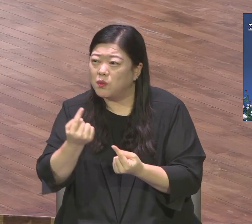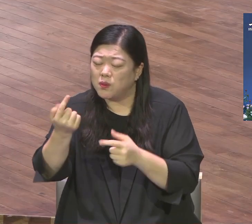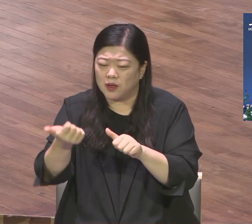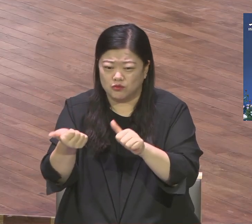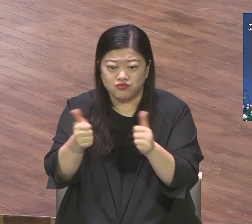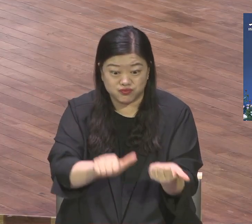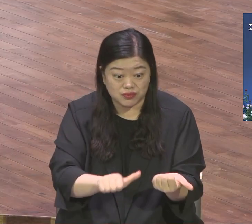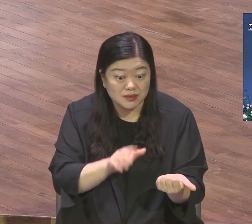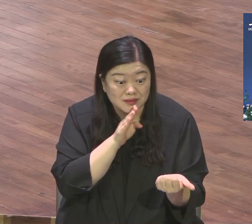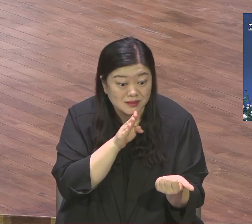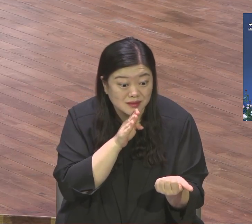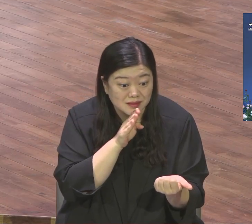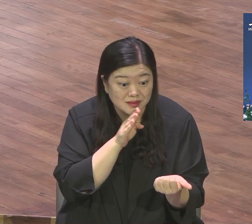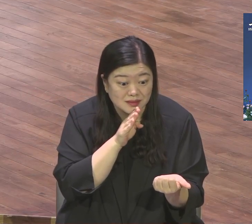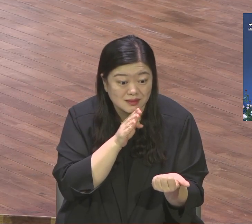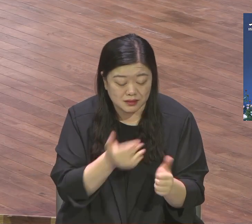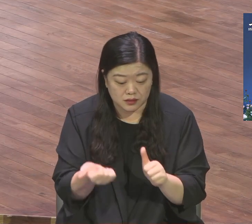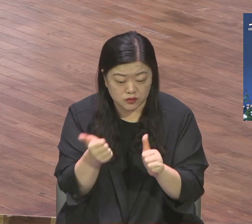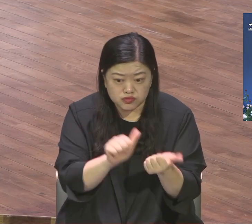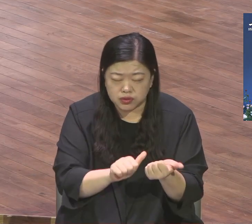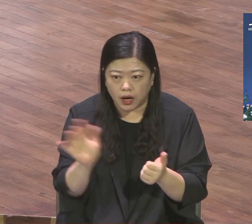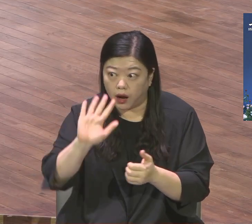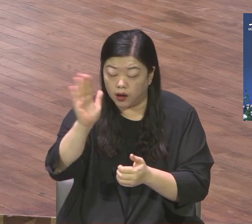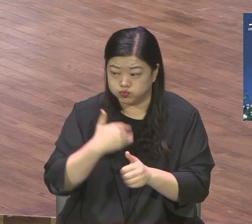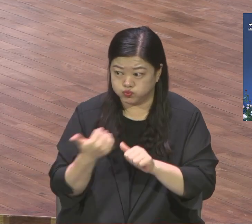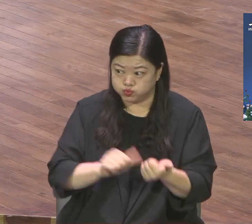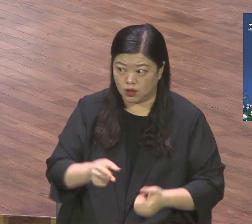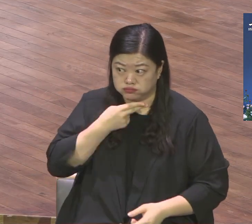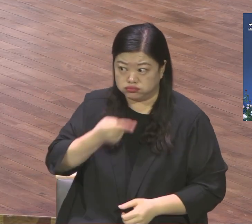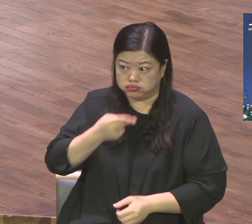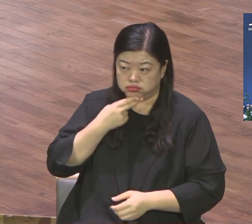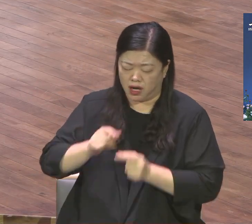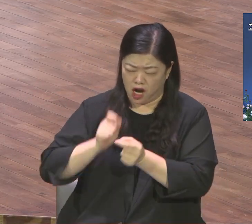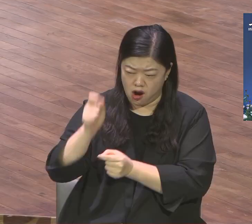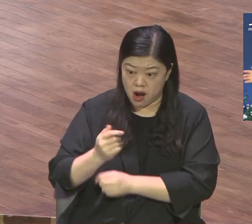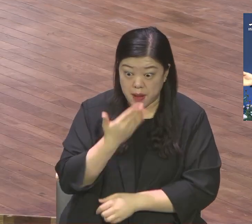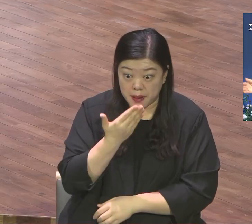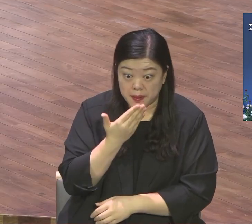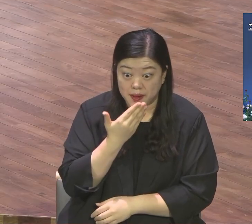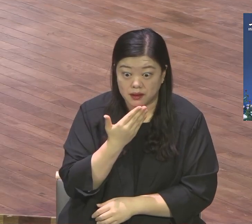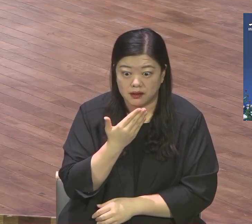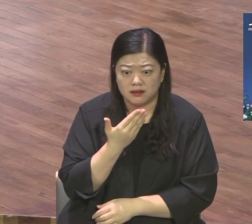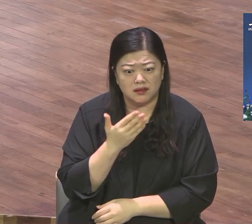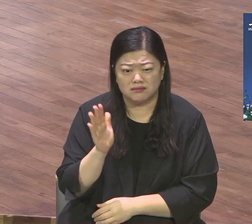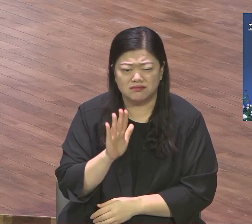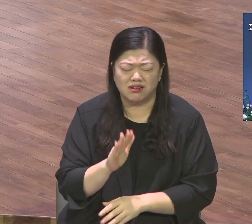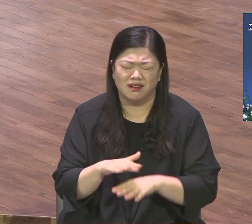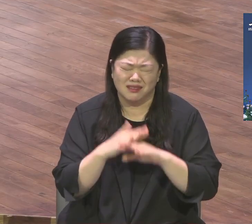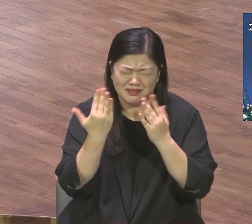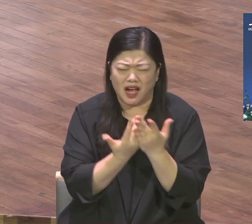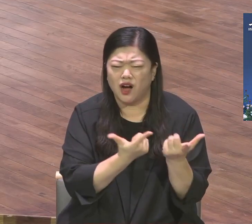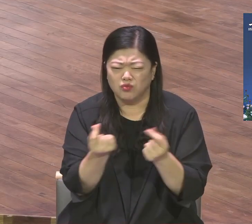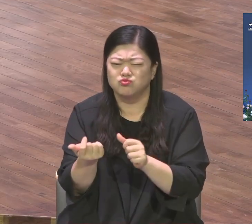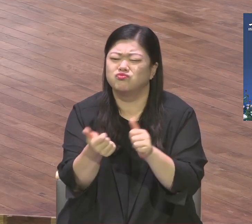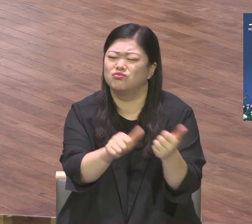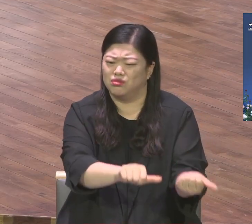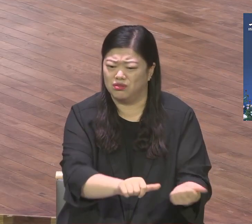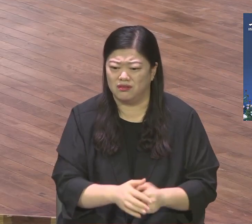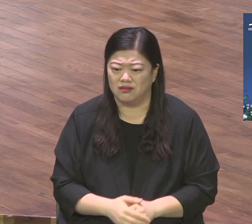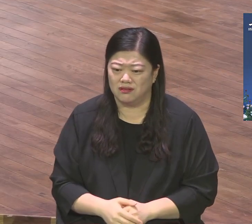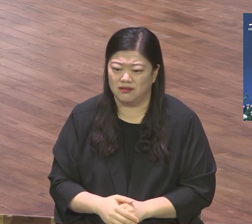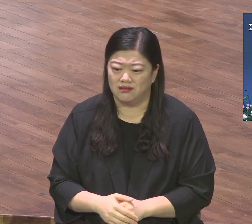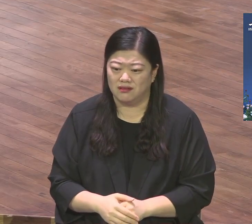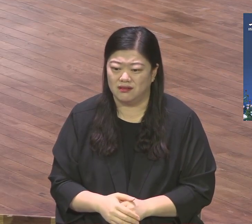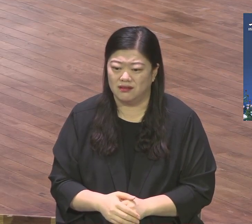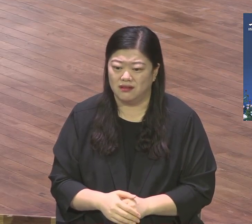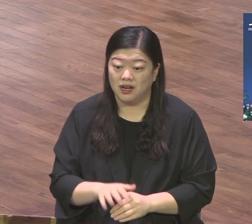것도 정한이 지요. 한 번 다 죽어요. 죽는데 불신자들은 죽으면 끝인 줄 알아. 자살도 해. 죽으면 끝인